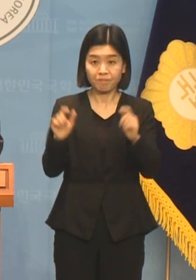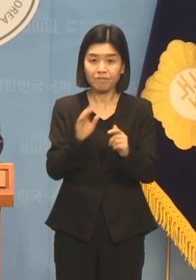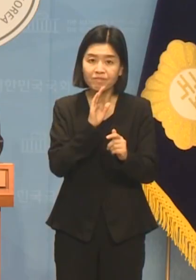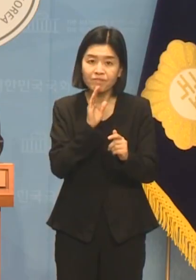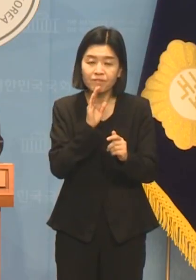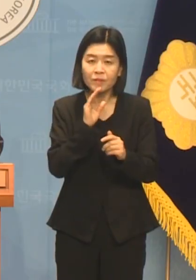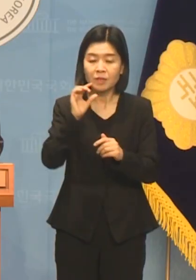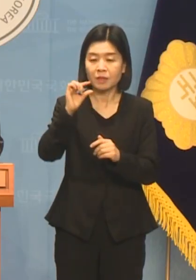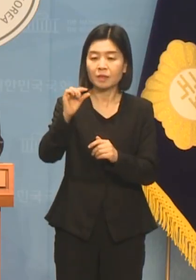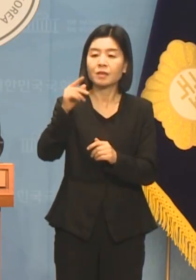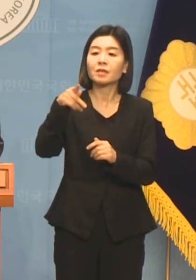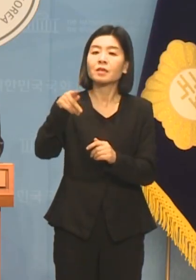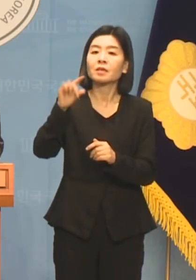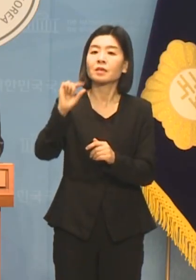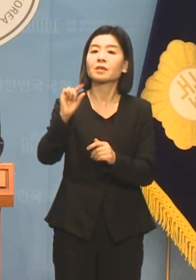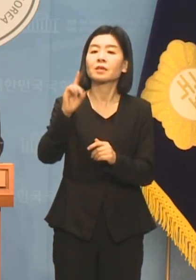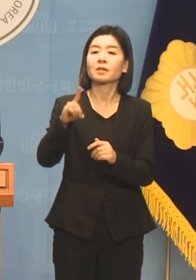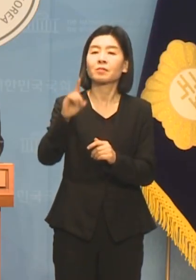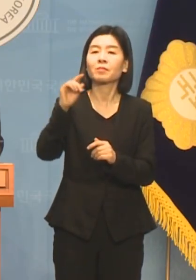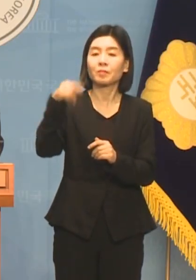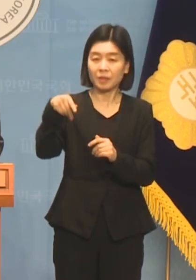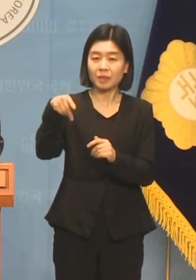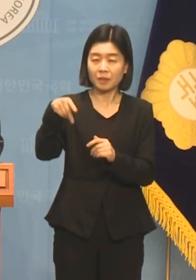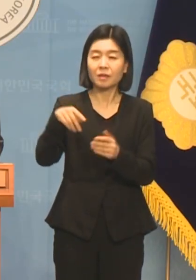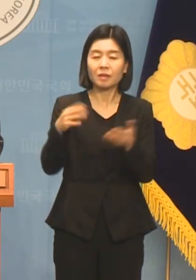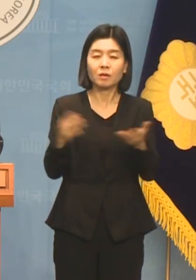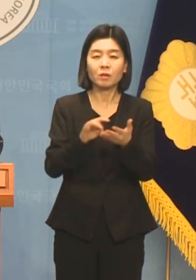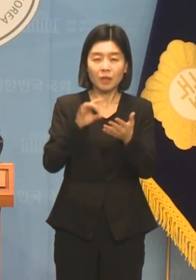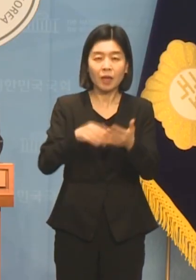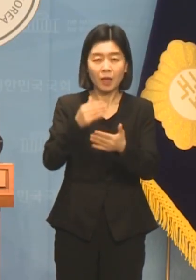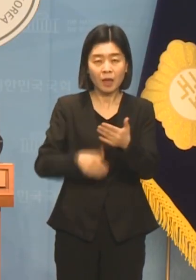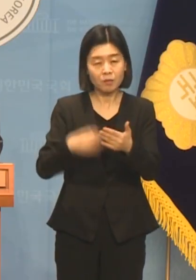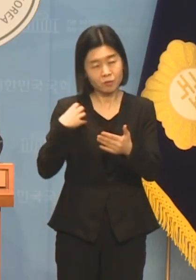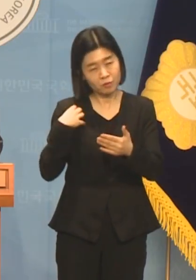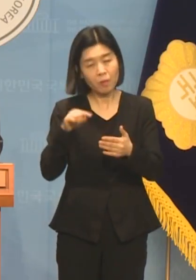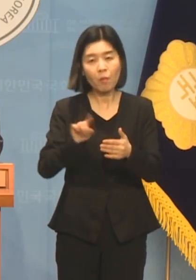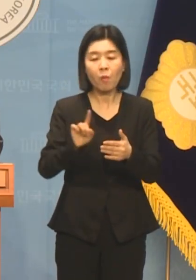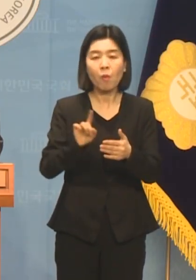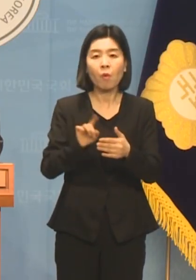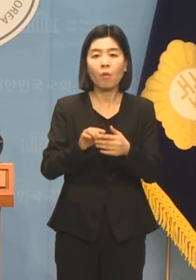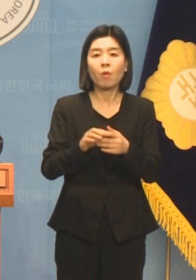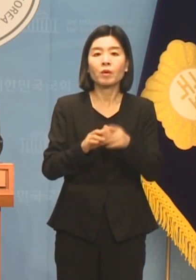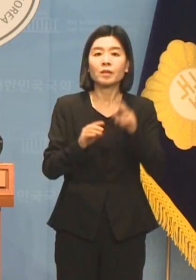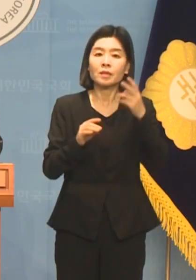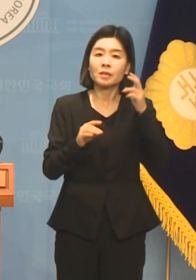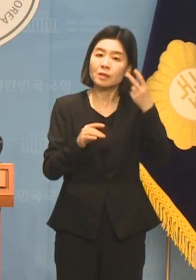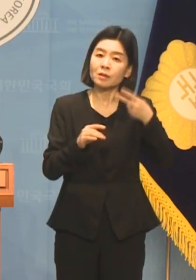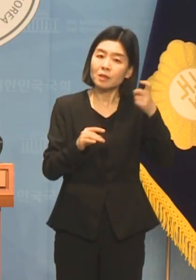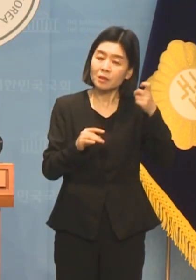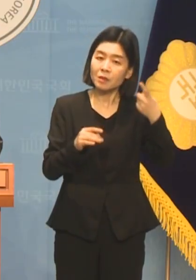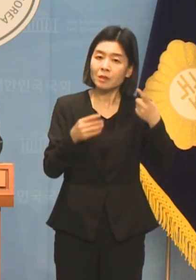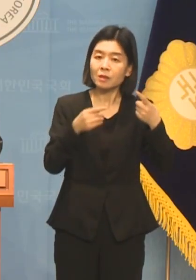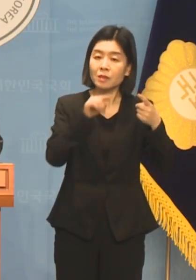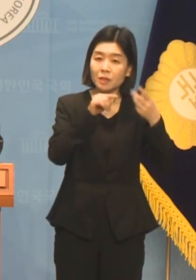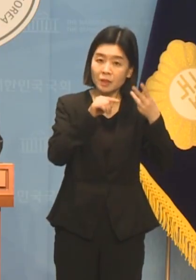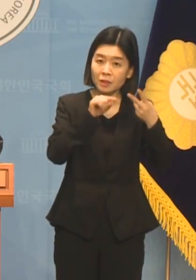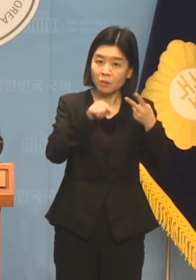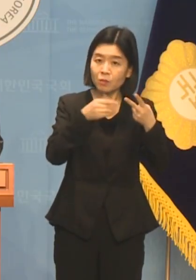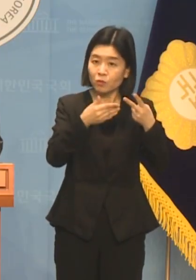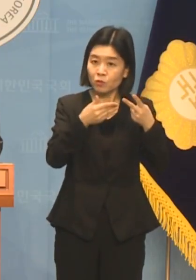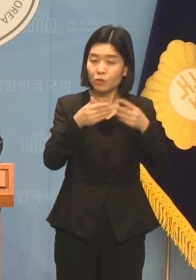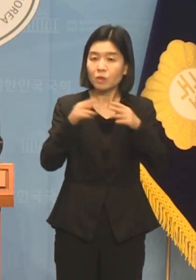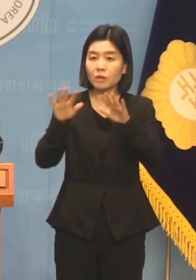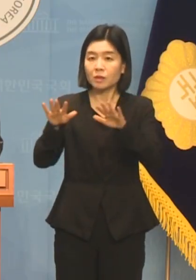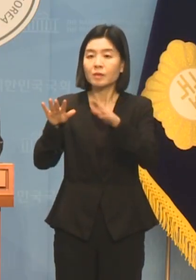대비 근로소득세 조세 부담률은 2015년 1.6%에서 2024년 2.4%로